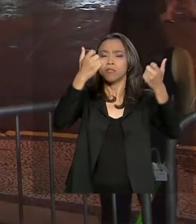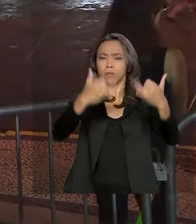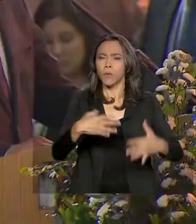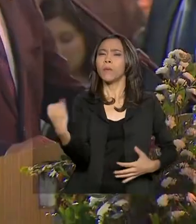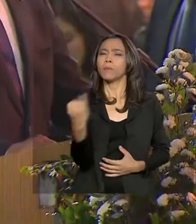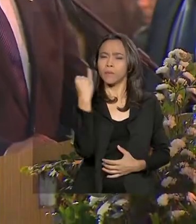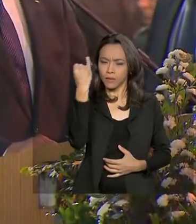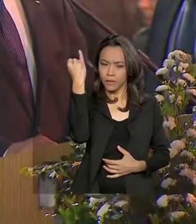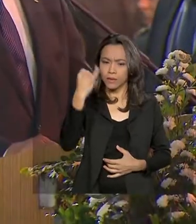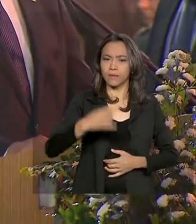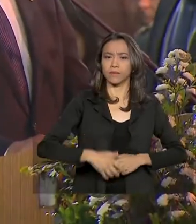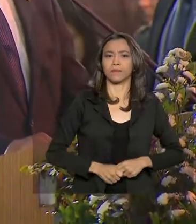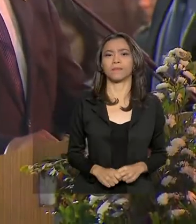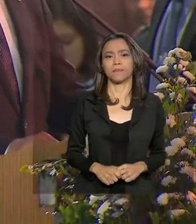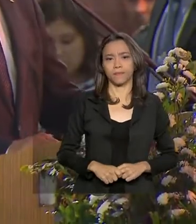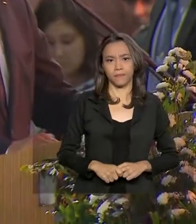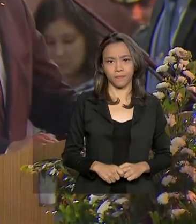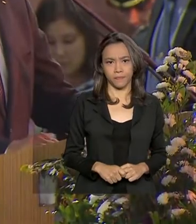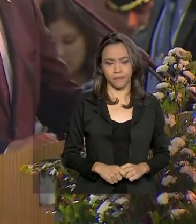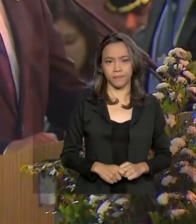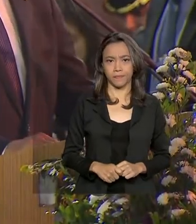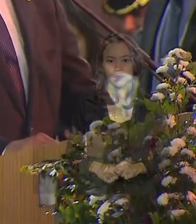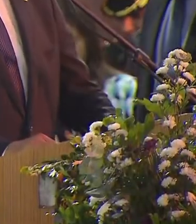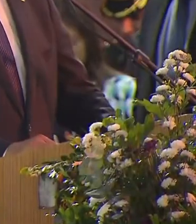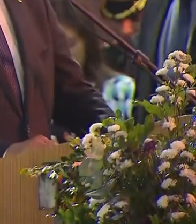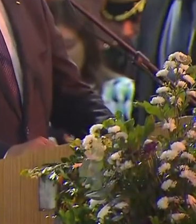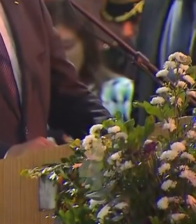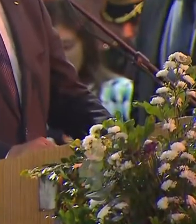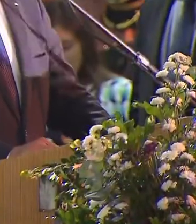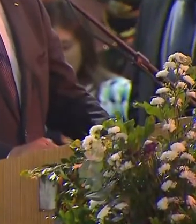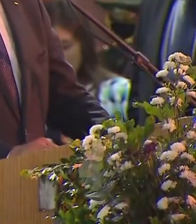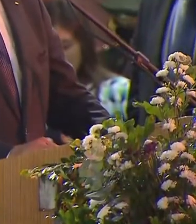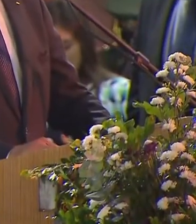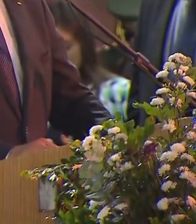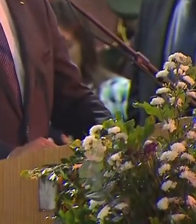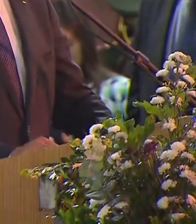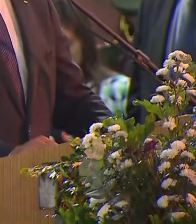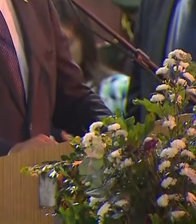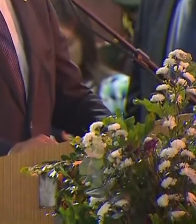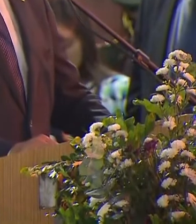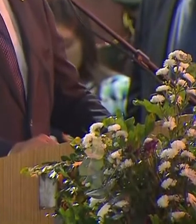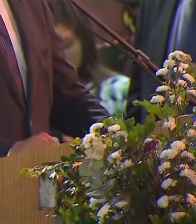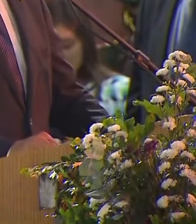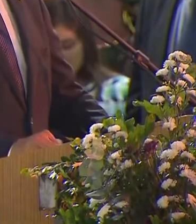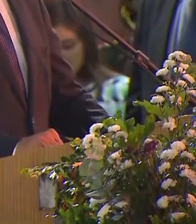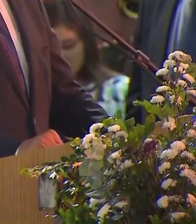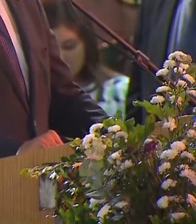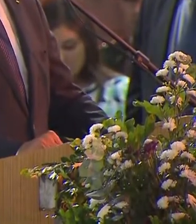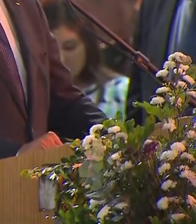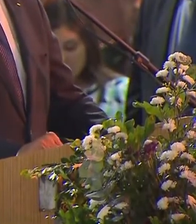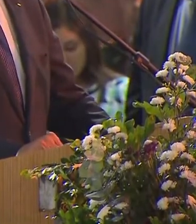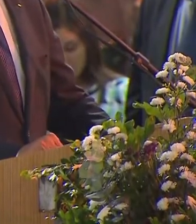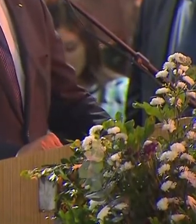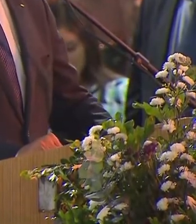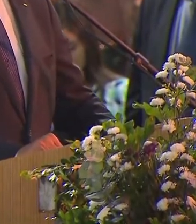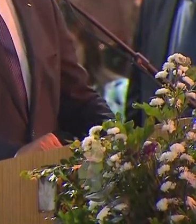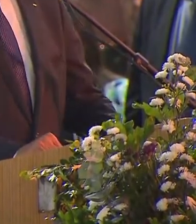do instituto. Nessas edificações, vocês deixaram grande parte da sua juventude.